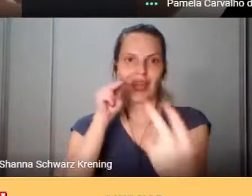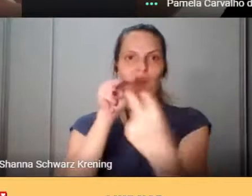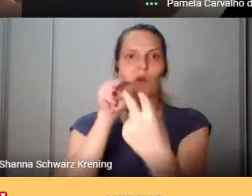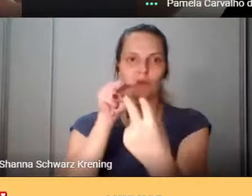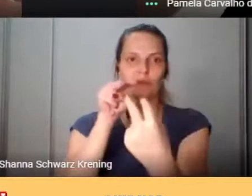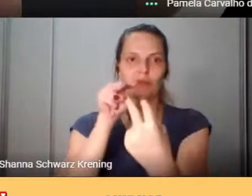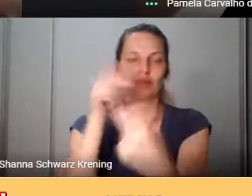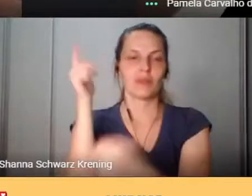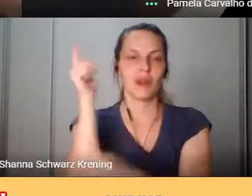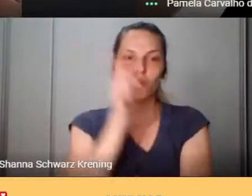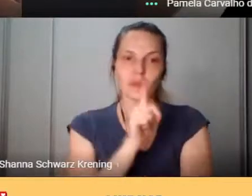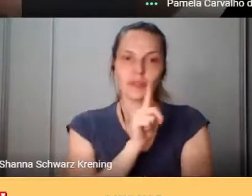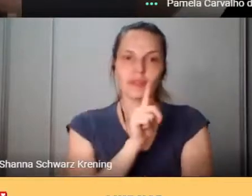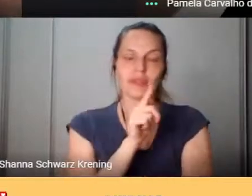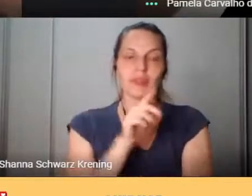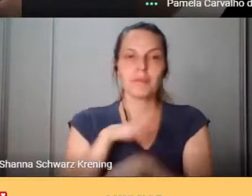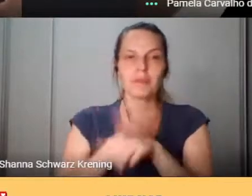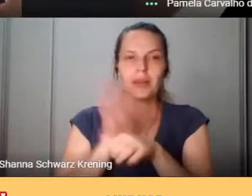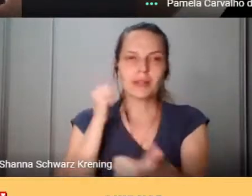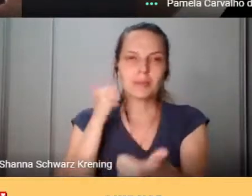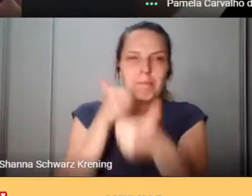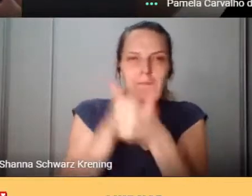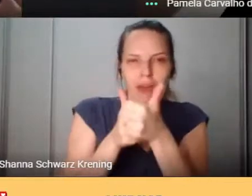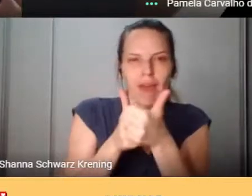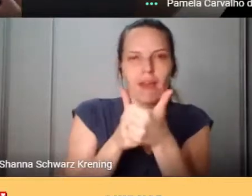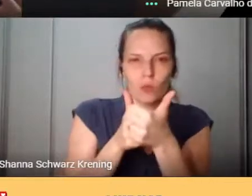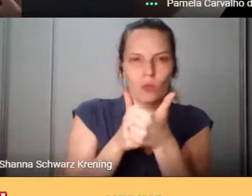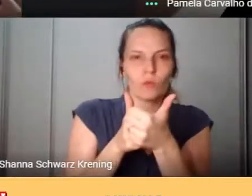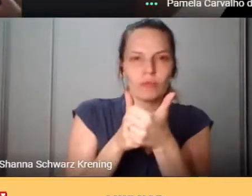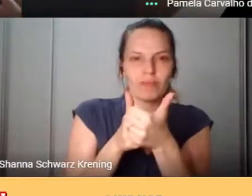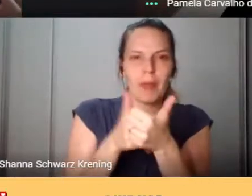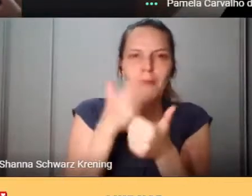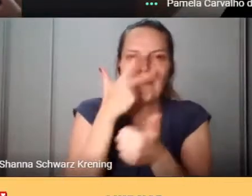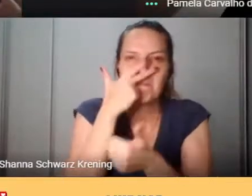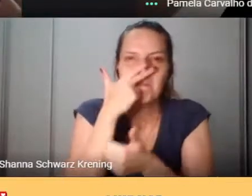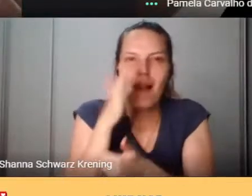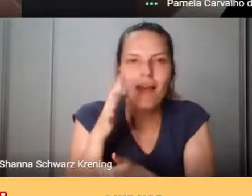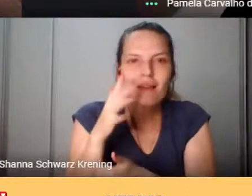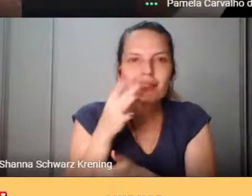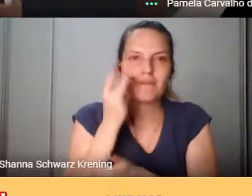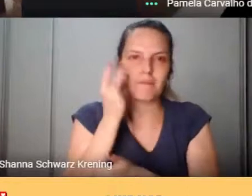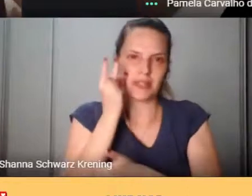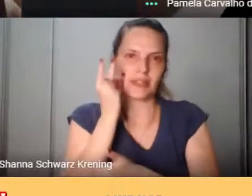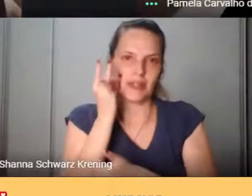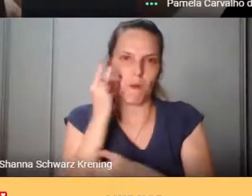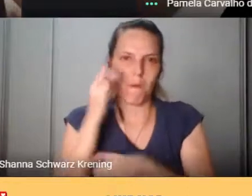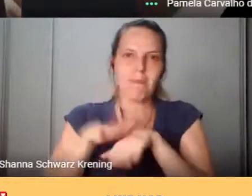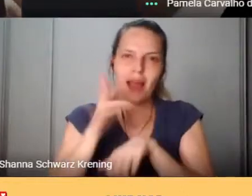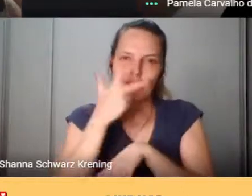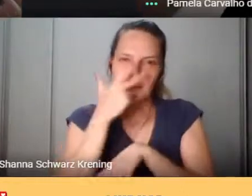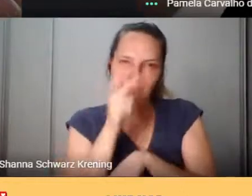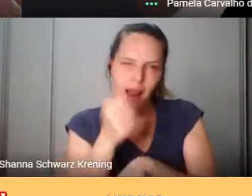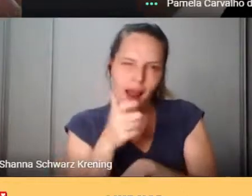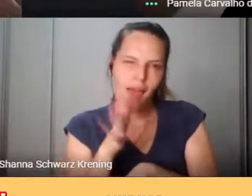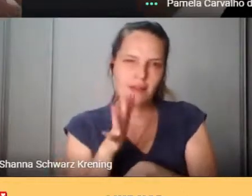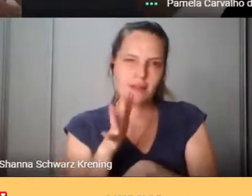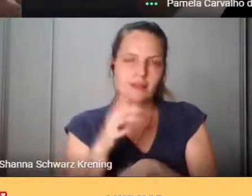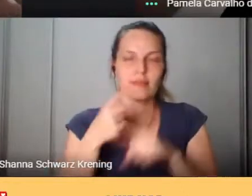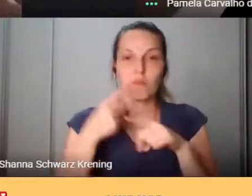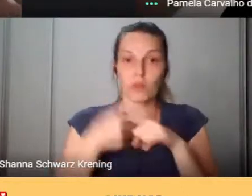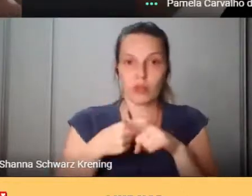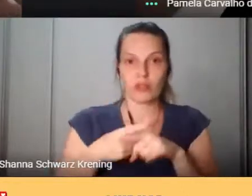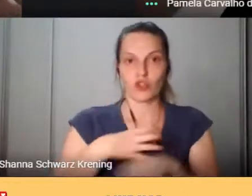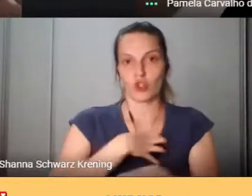aproximar sempre o mais perto do presencial, né? Porque a gente está nessa modalidade online,